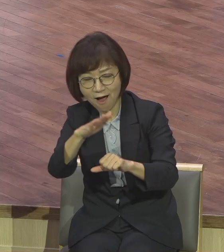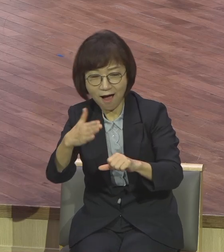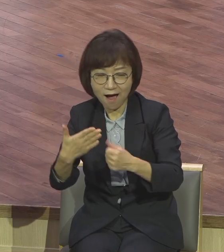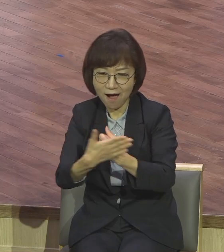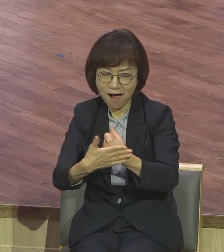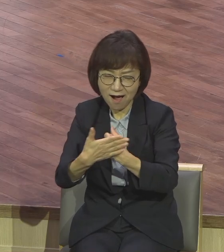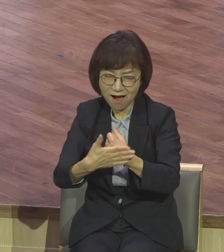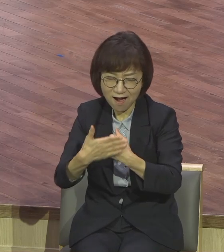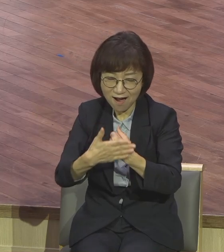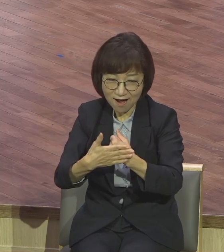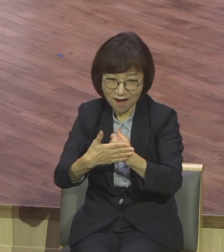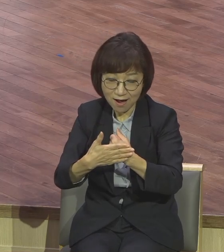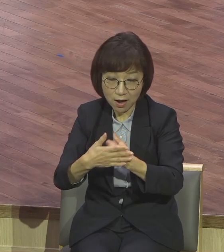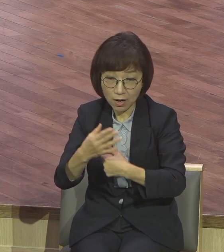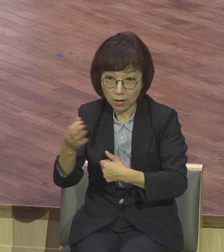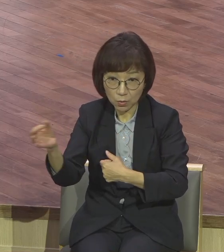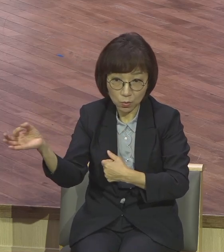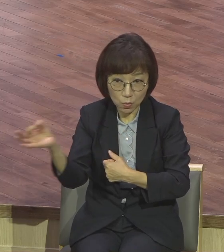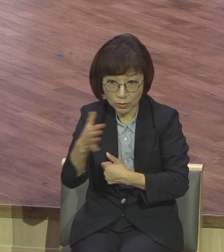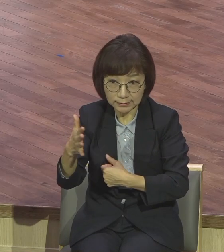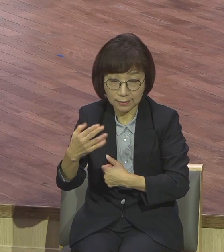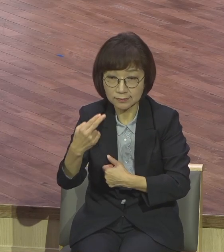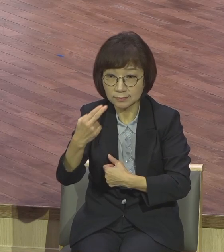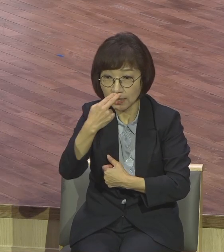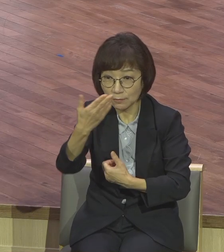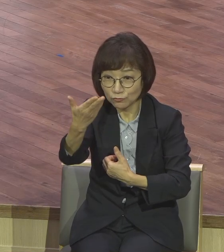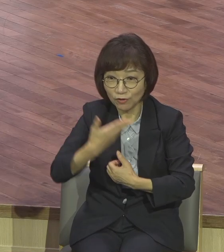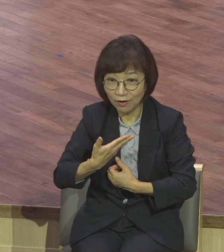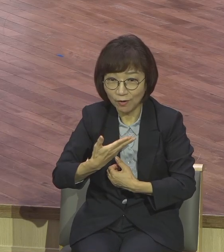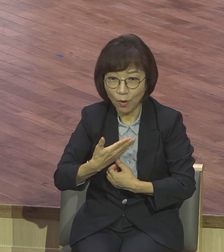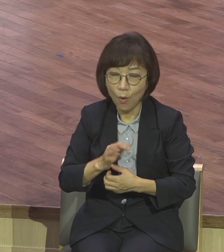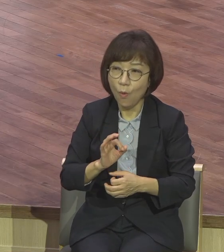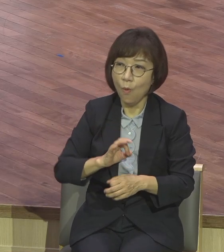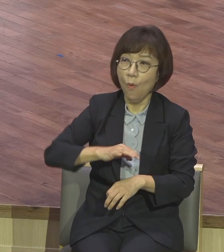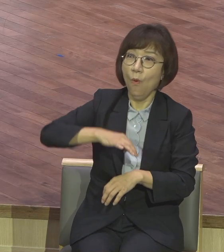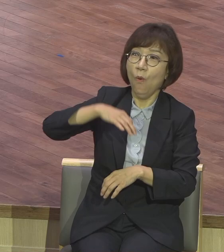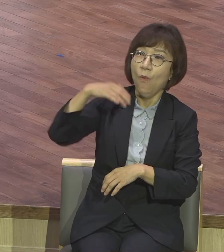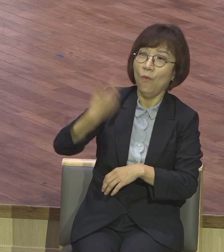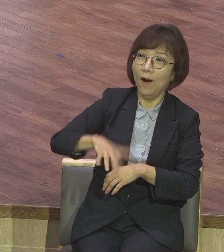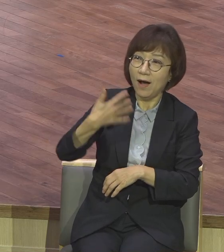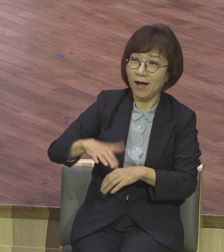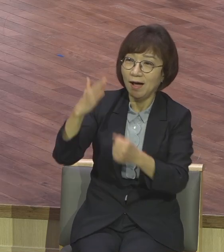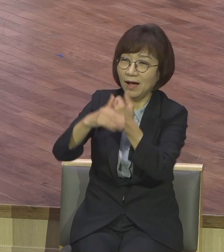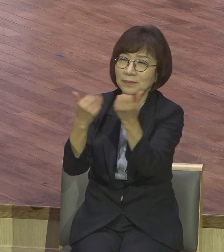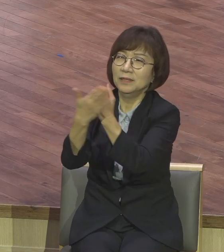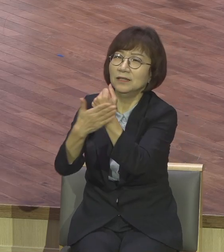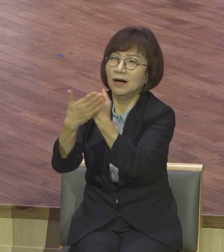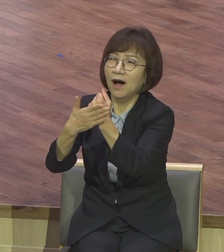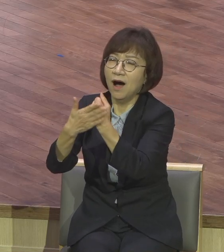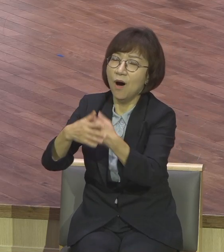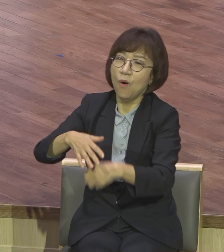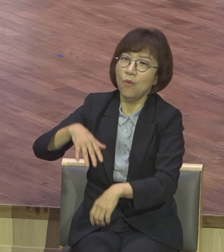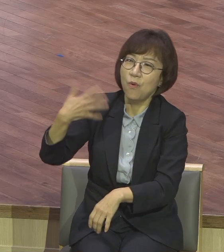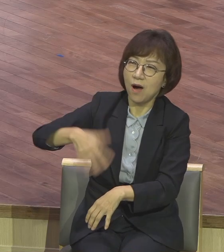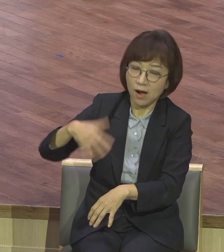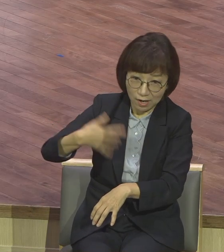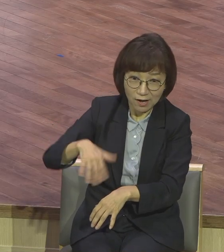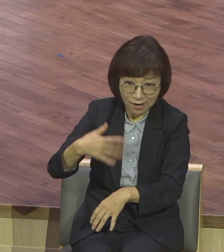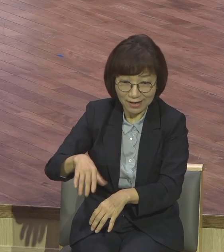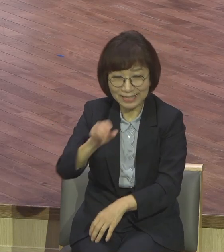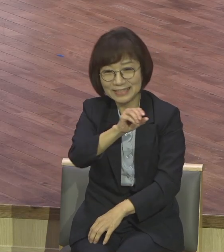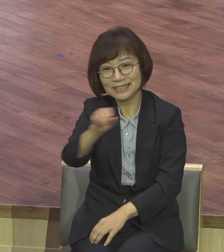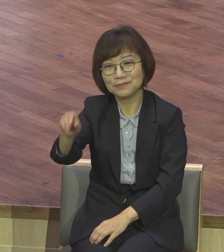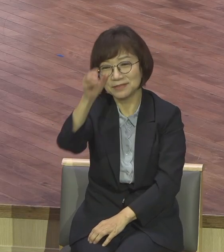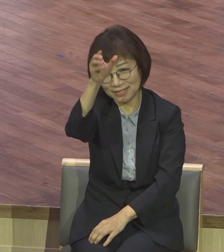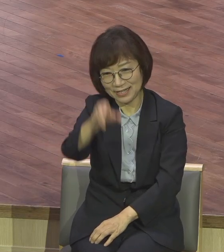생명을 부여받은 이것이 뭐요? 놀라운 하나님의 은혜다. 아멘.